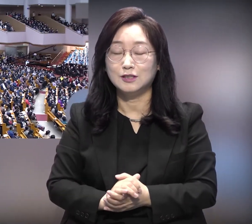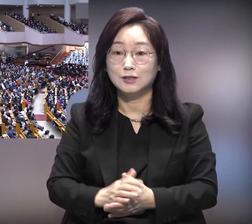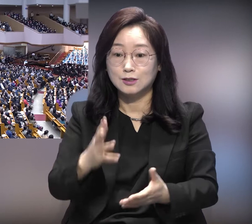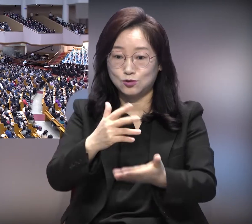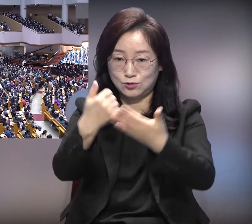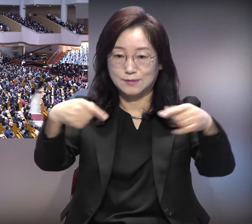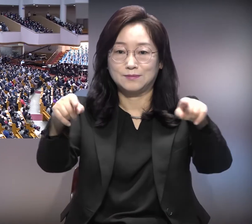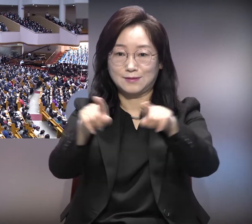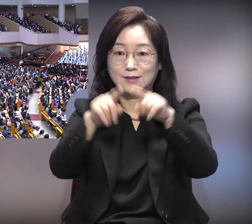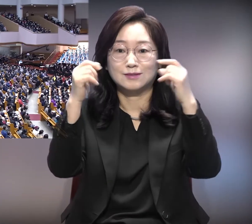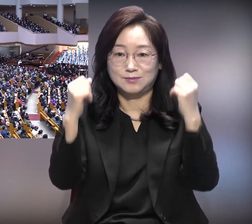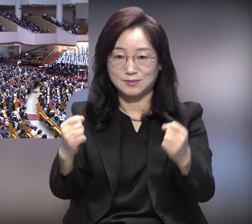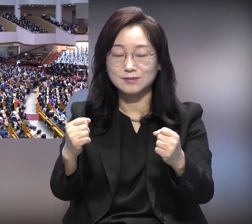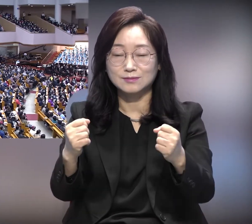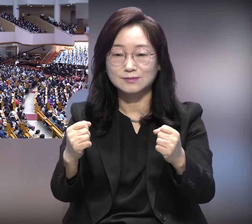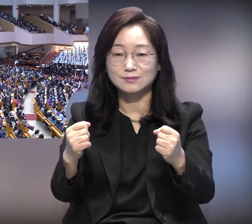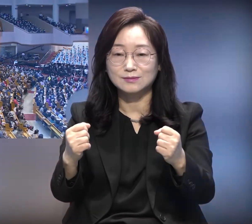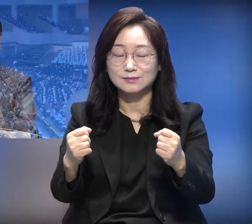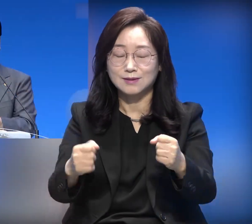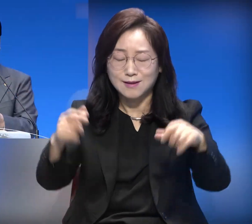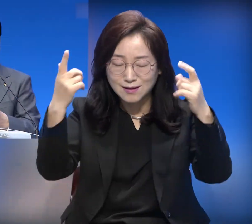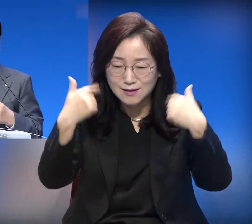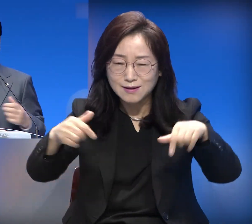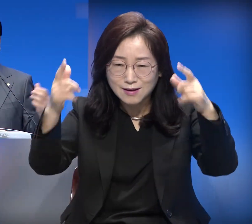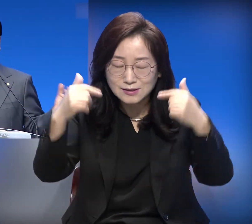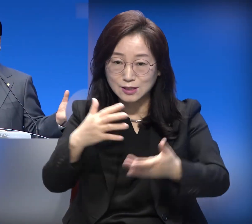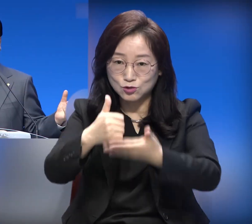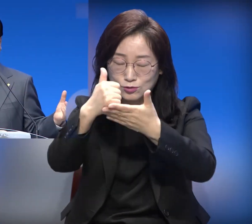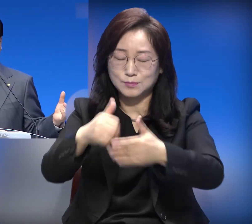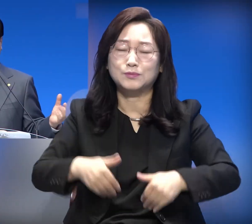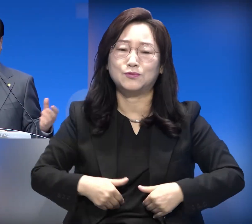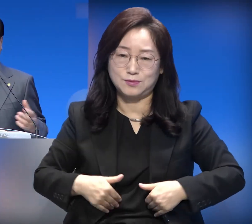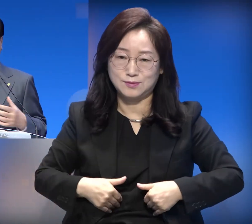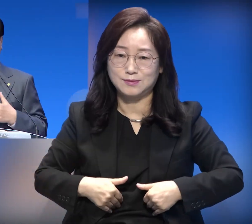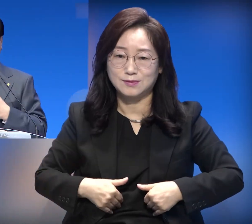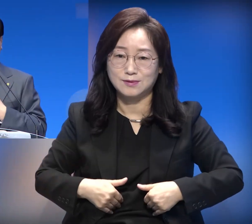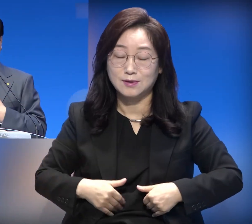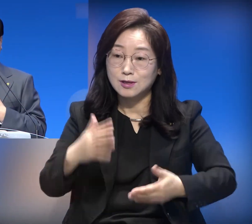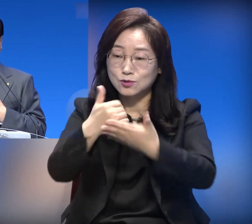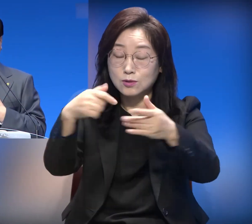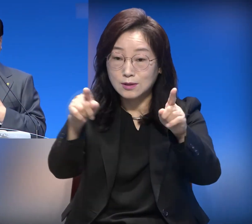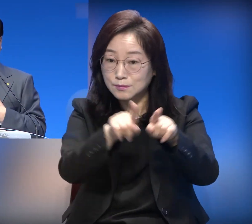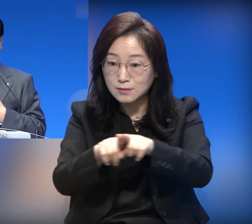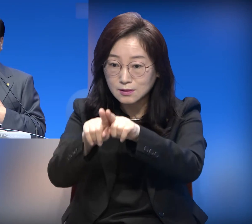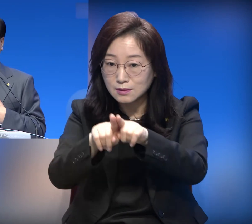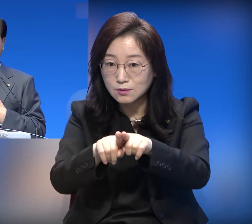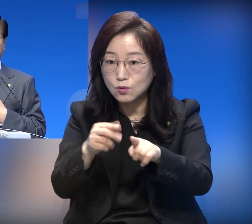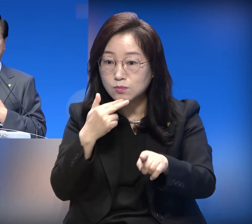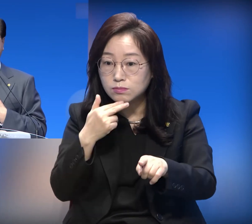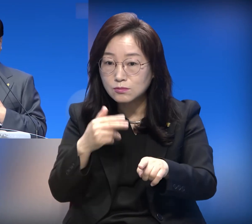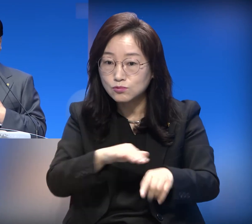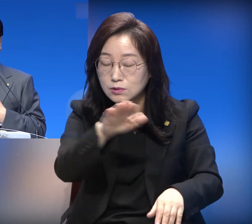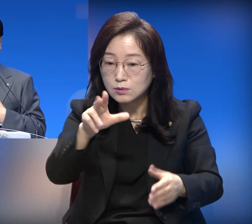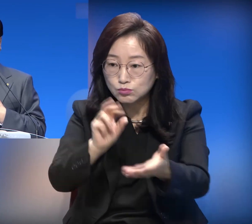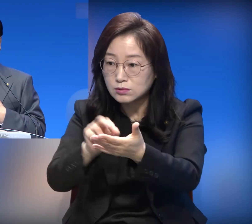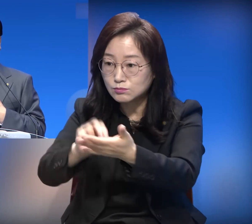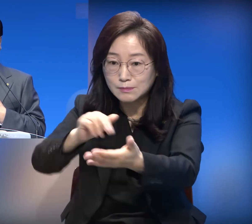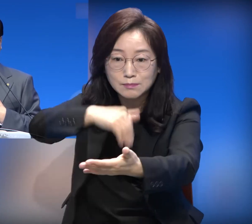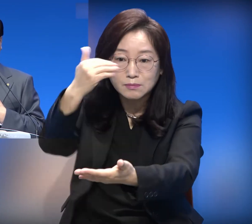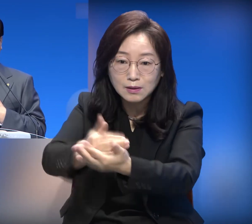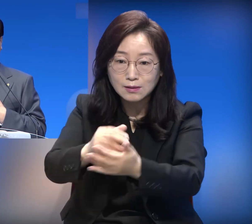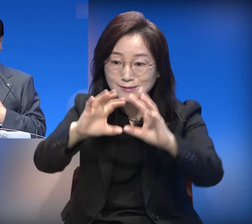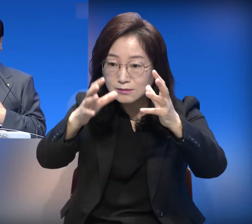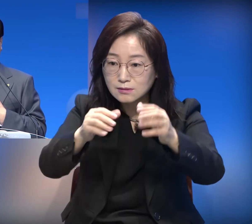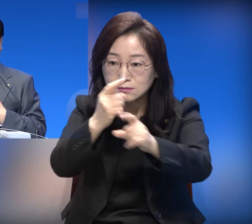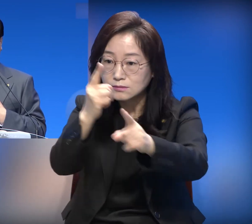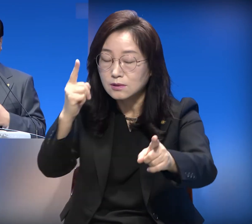주님 우리와 함께 하십니다. 매 순간 우리는 주님이 필요합니다. 주님이 함께하지 아니하시면 우리는 이 문제만의 세상을 승리하며